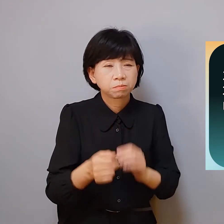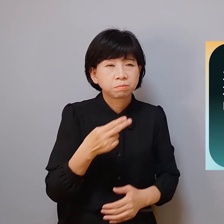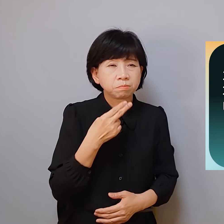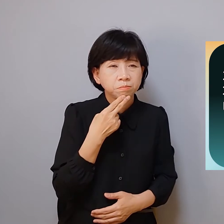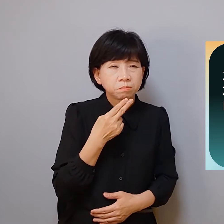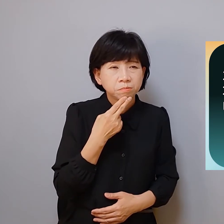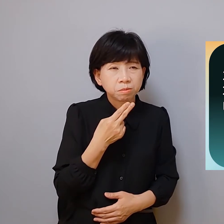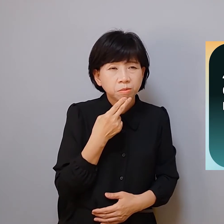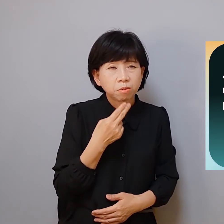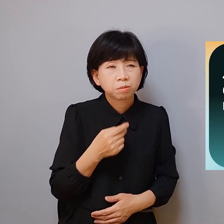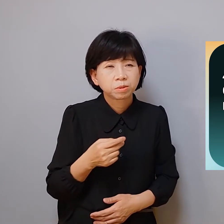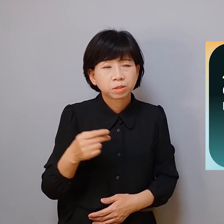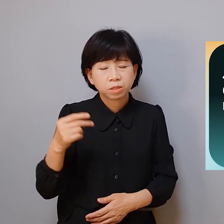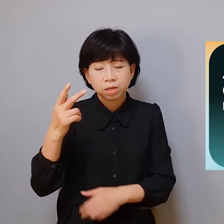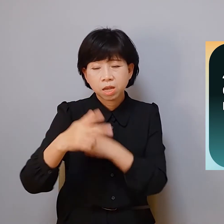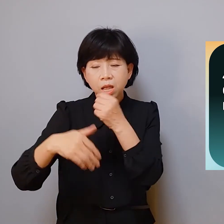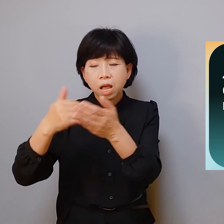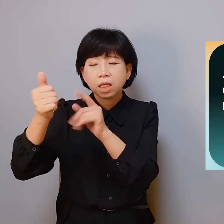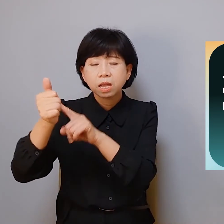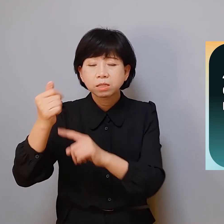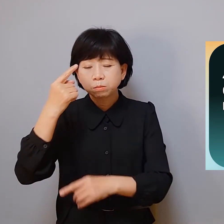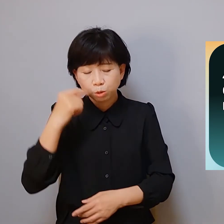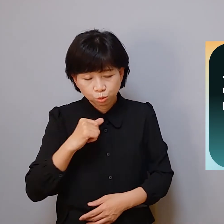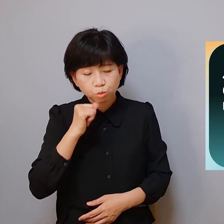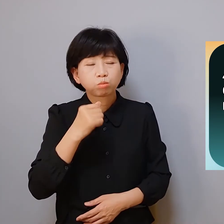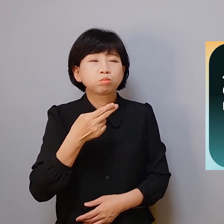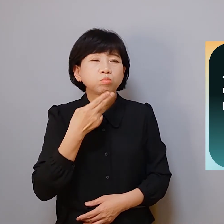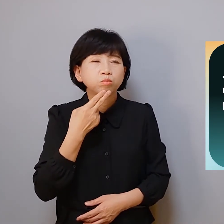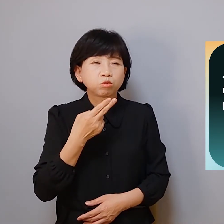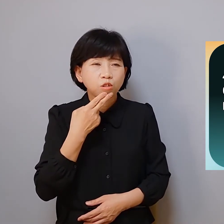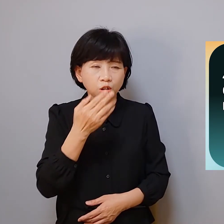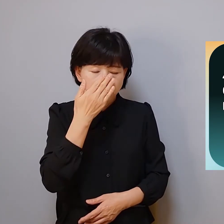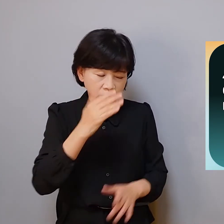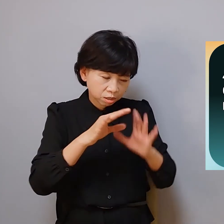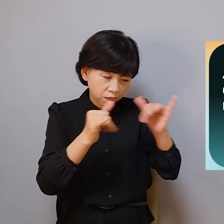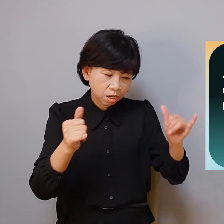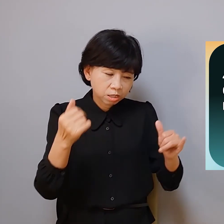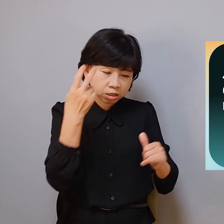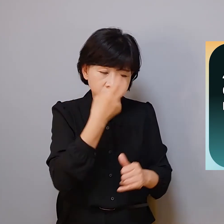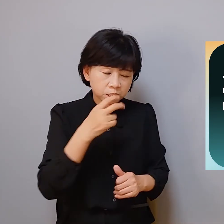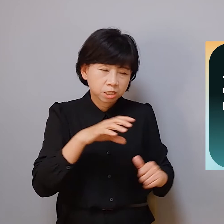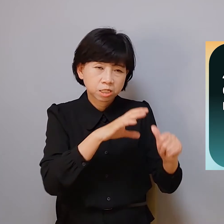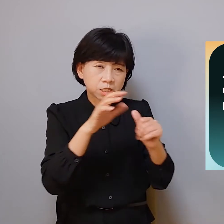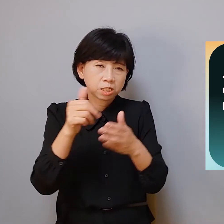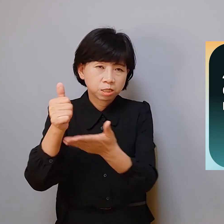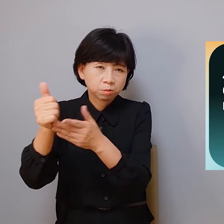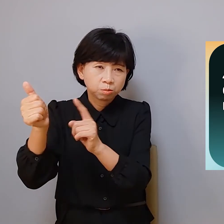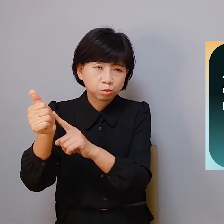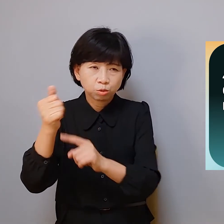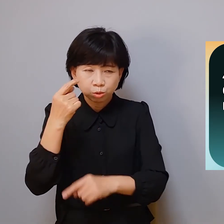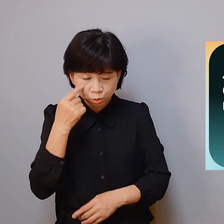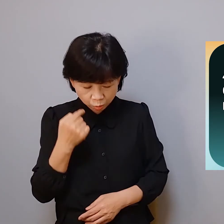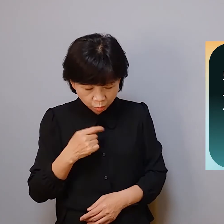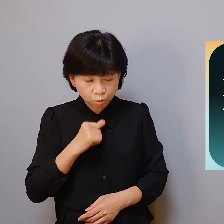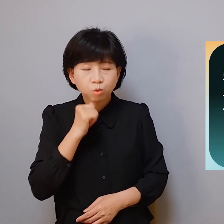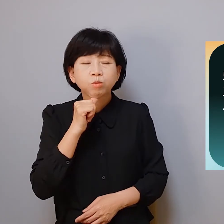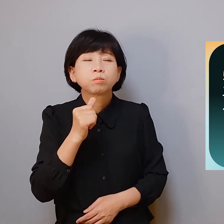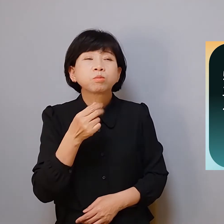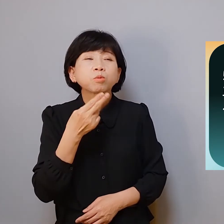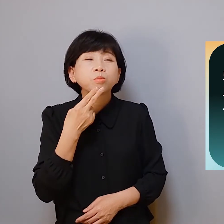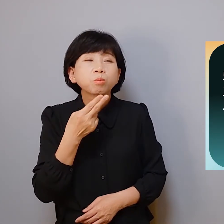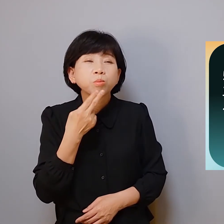졸지 아니하시리로다. 이스라엘을 지키시는 이는 졸지도 아니하시고 주무시지도